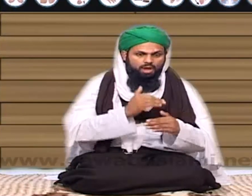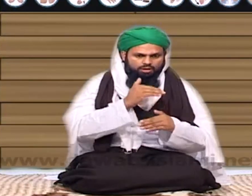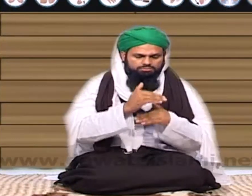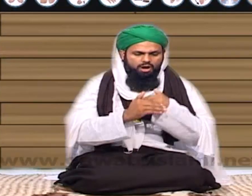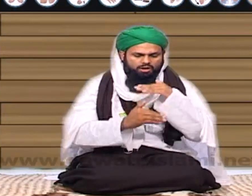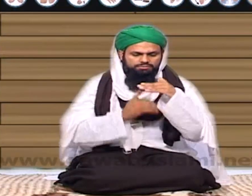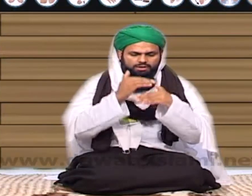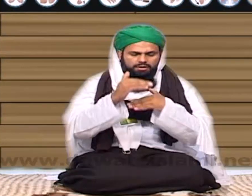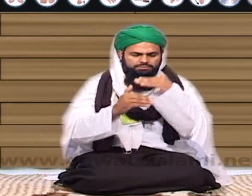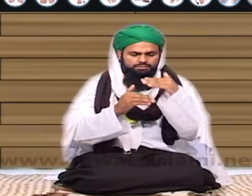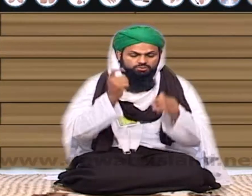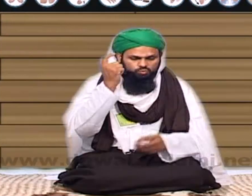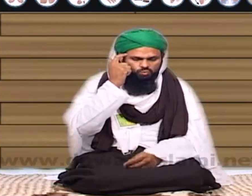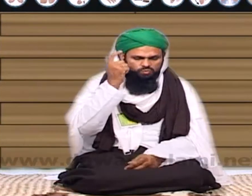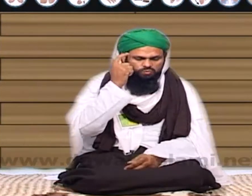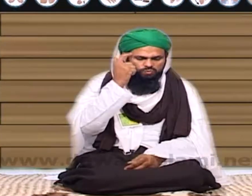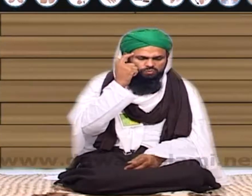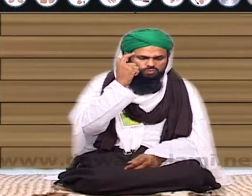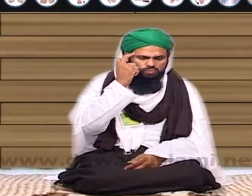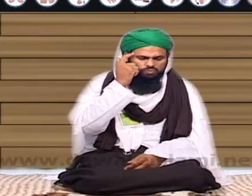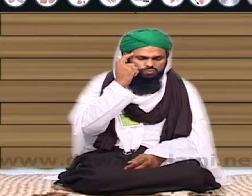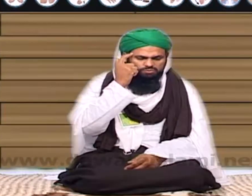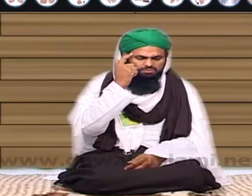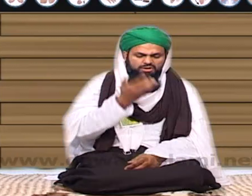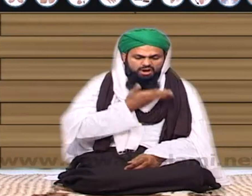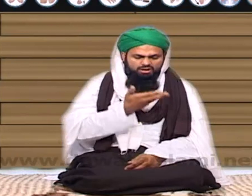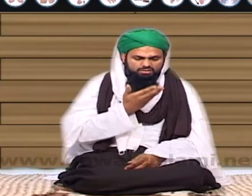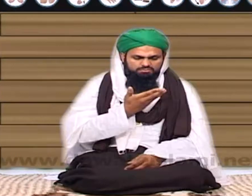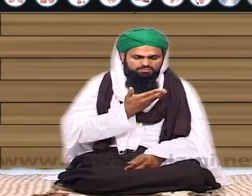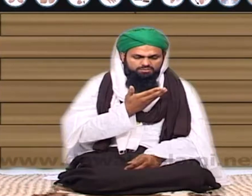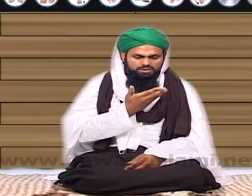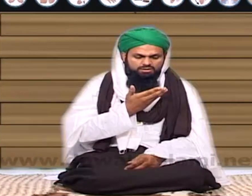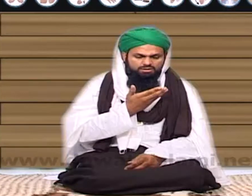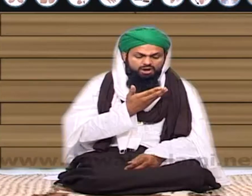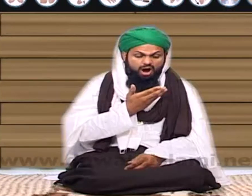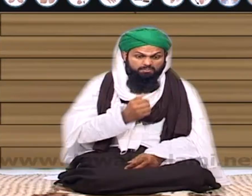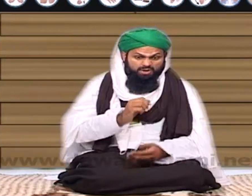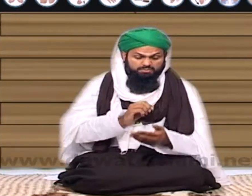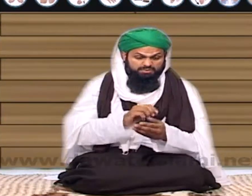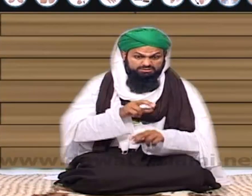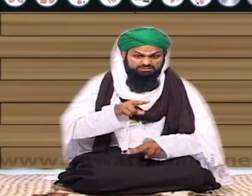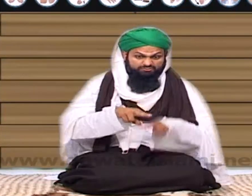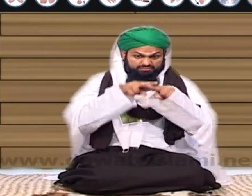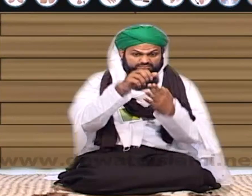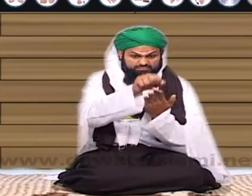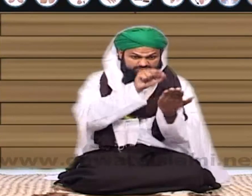تو آہستہ میرے بھائیوں سوچئے, آپ آہستہ کہہ تو رہے ہیں, لیکن کیا آپ کے پاس کوئی ایسی گارنٹی